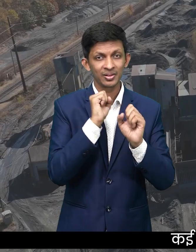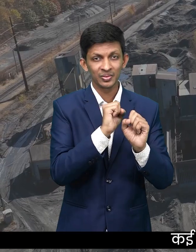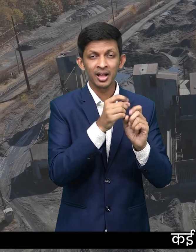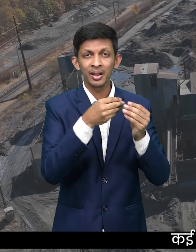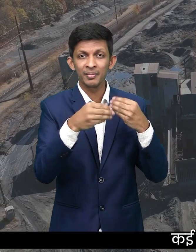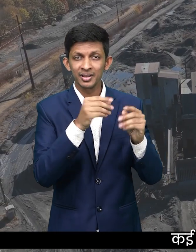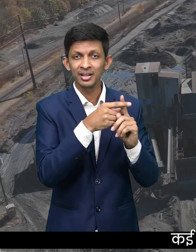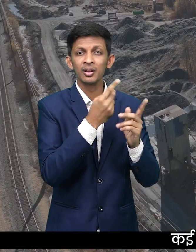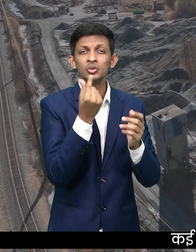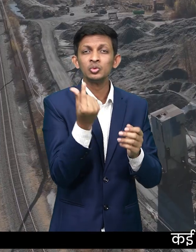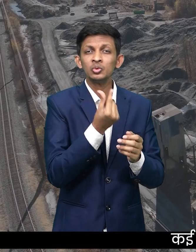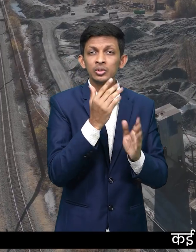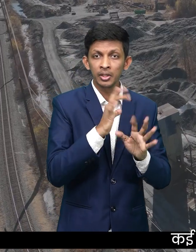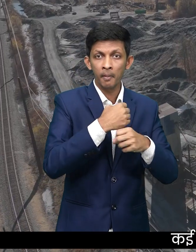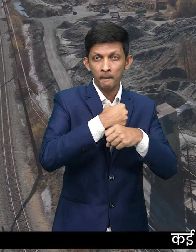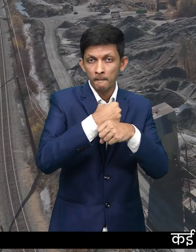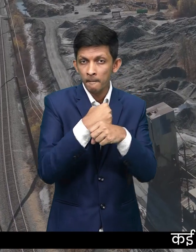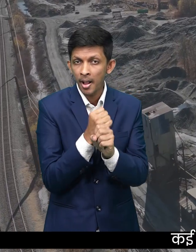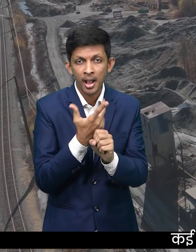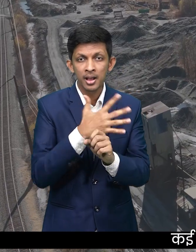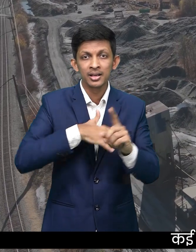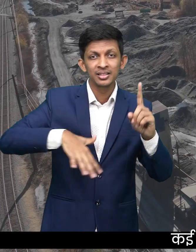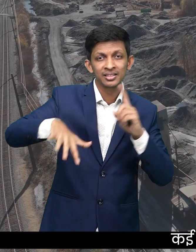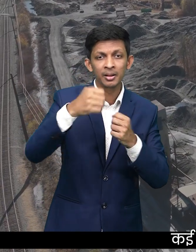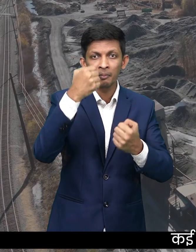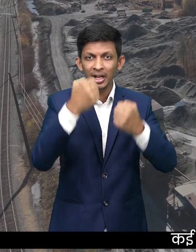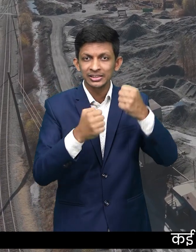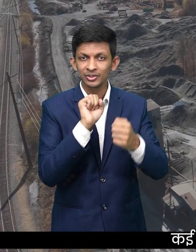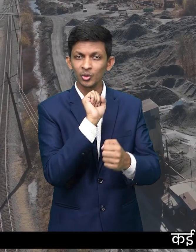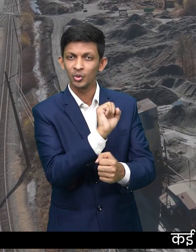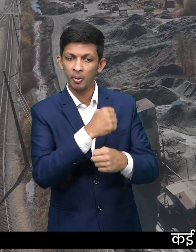कई कच्चे माल को पुनर्चक्रित करते हैं।